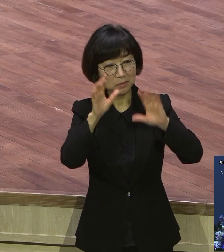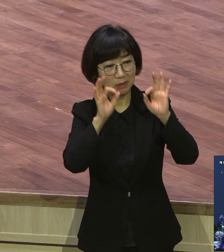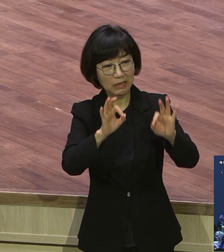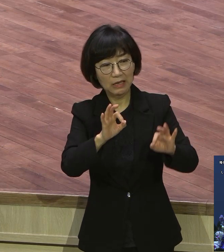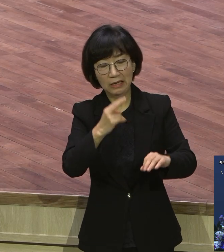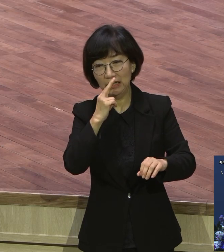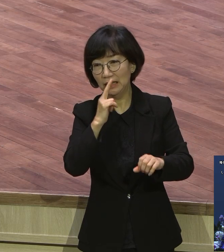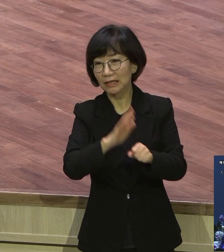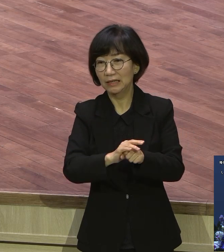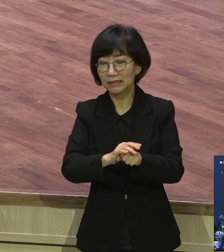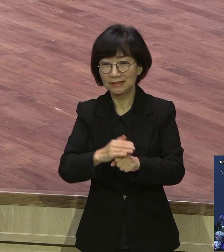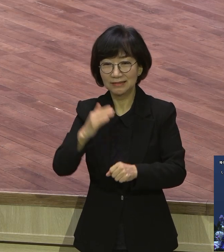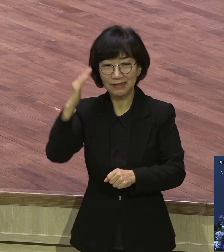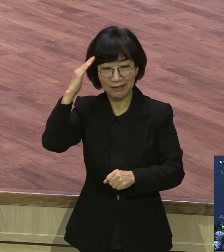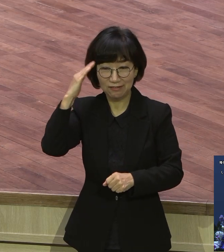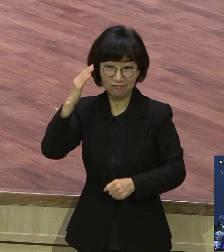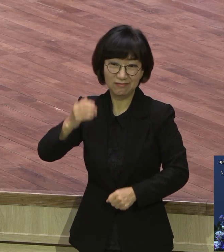여러분이